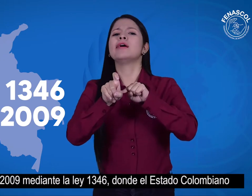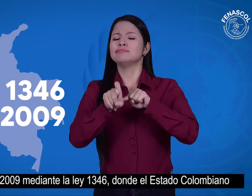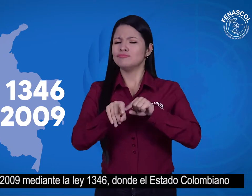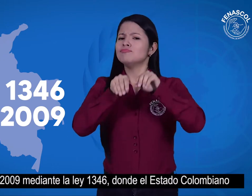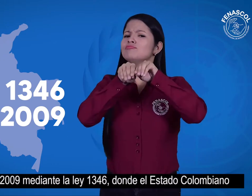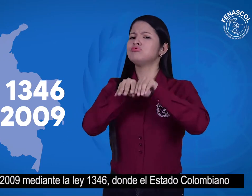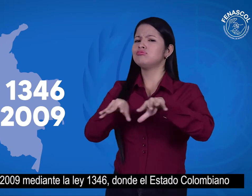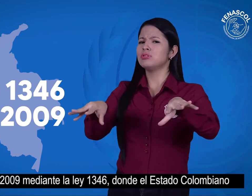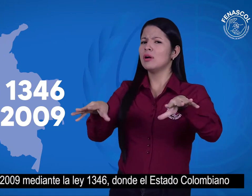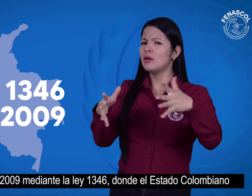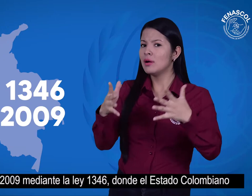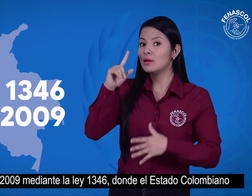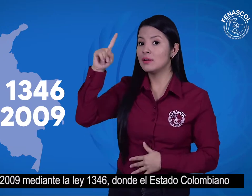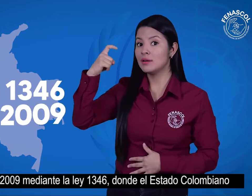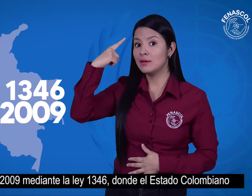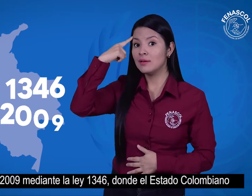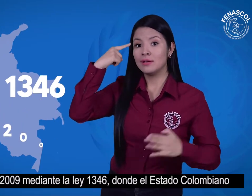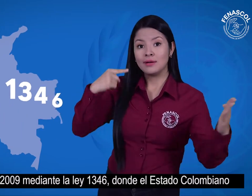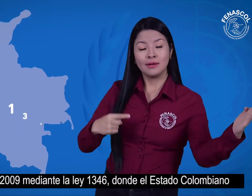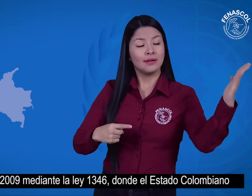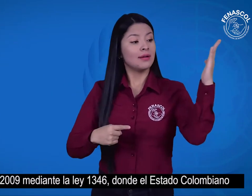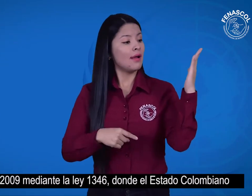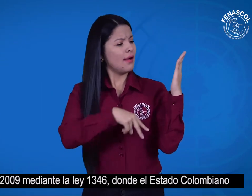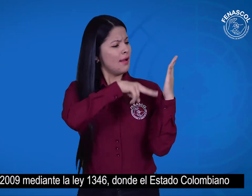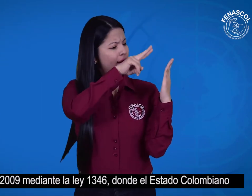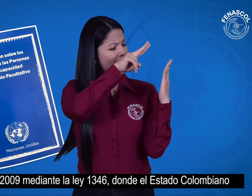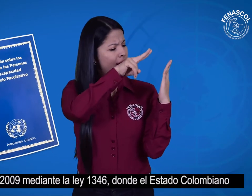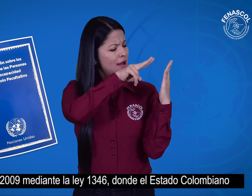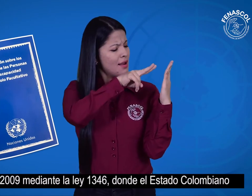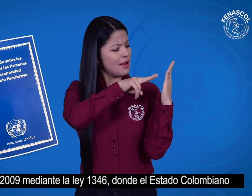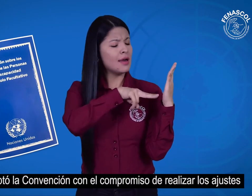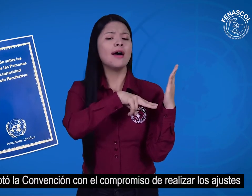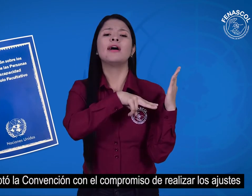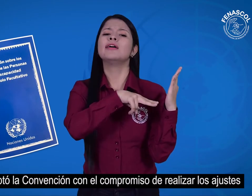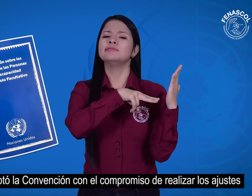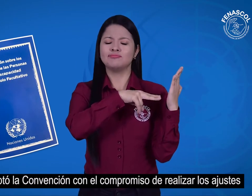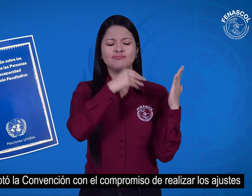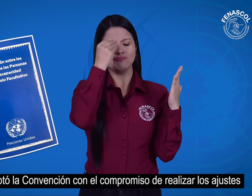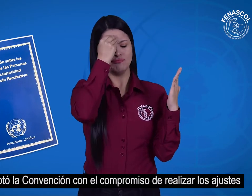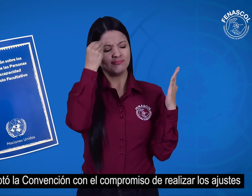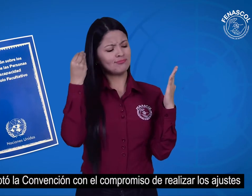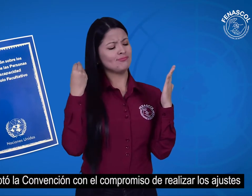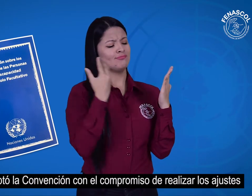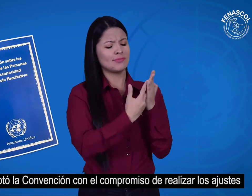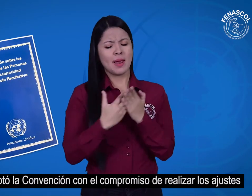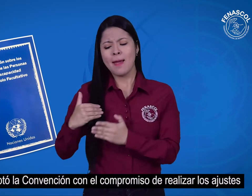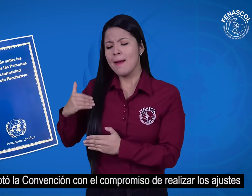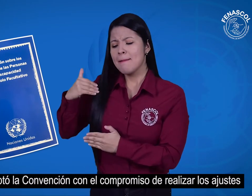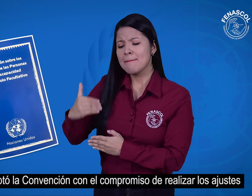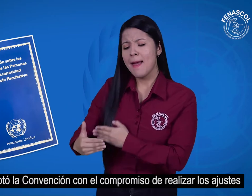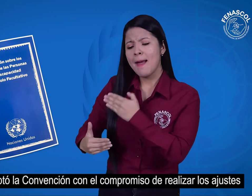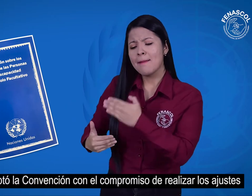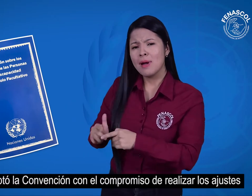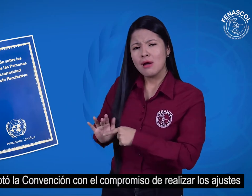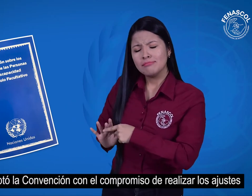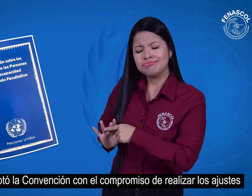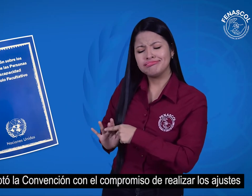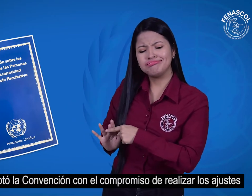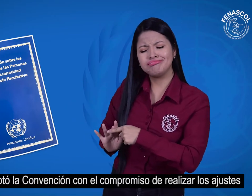mediante la Ley 1346, donde el Estado colombiano aceptó y adoptó la Convención con el compromiso de